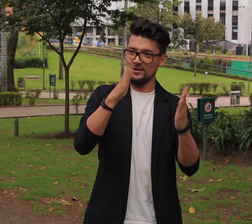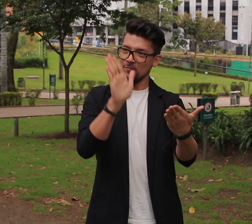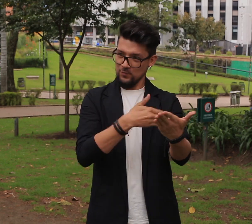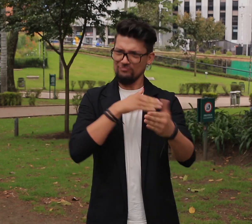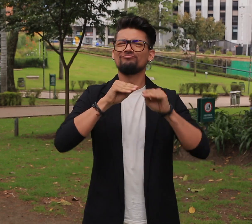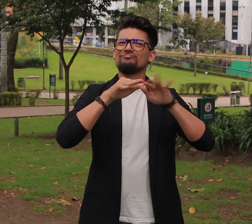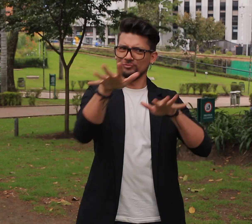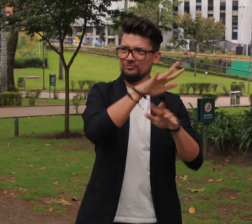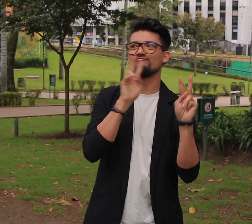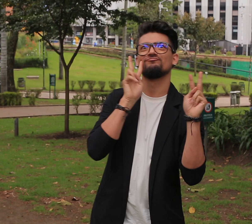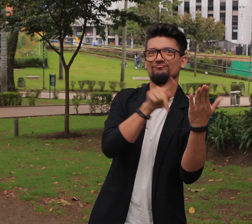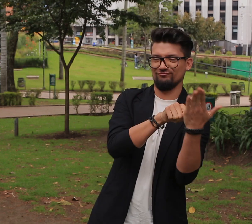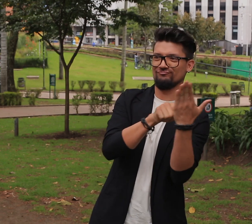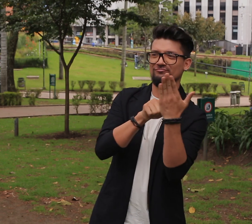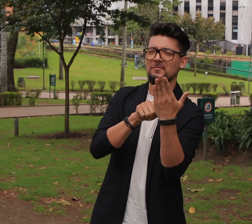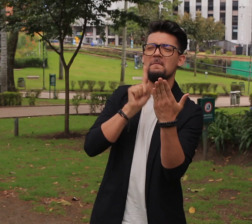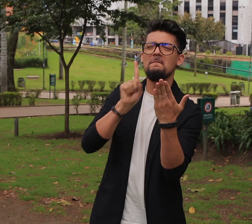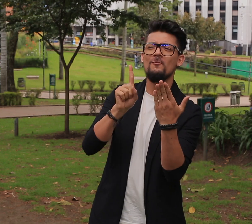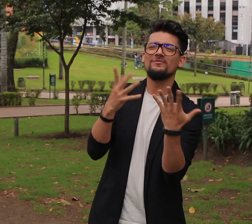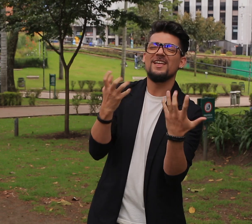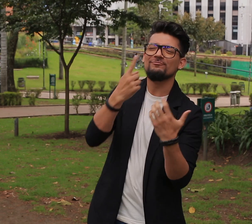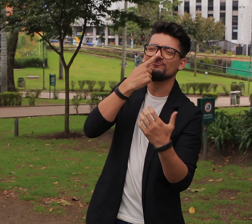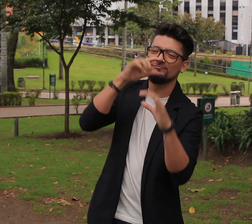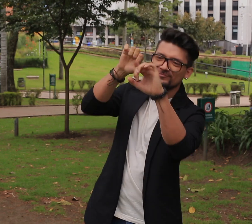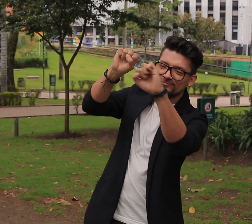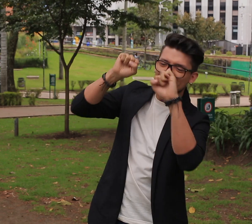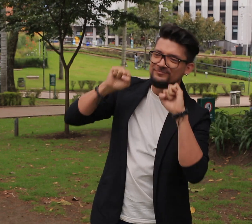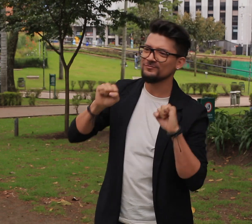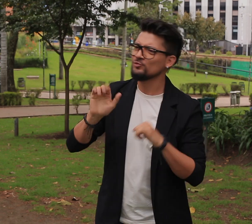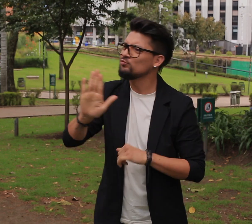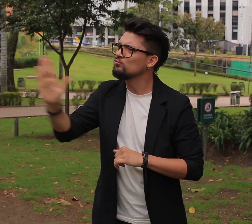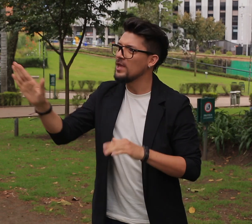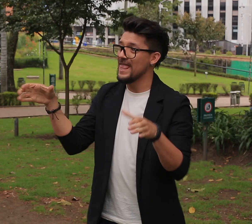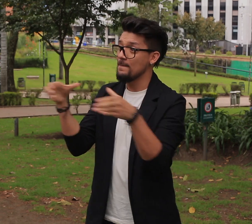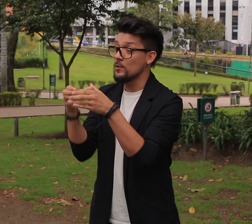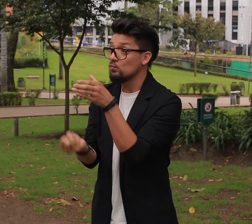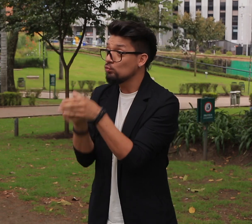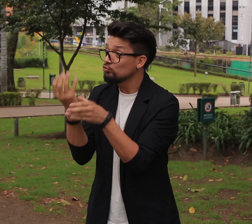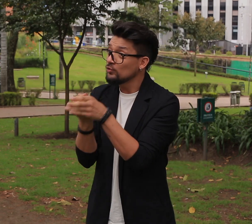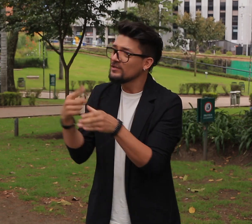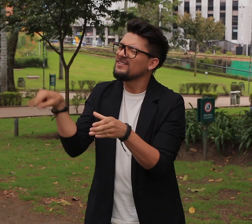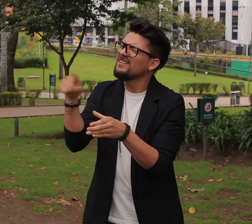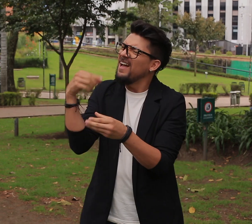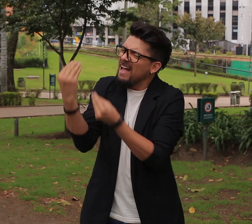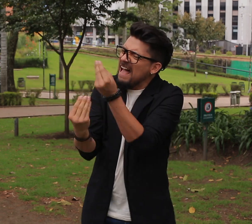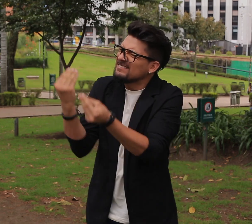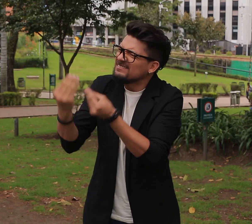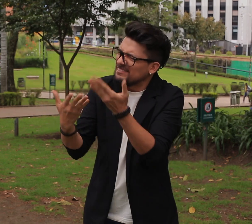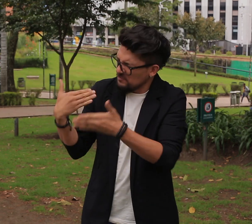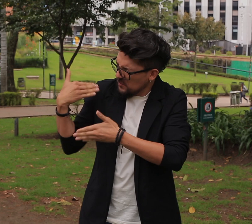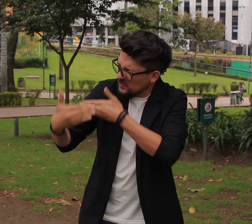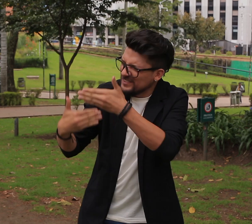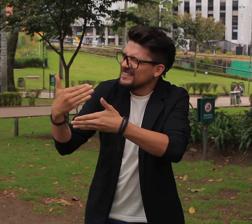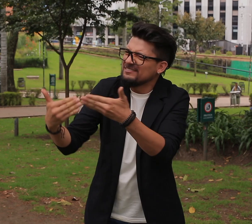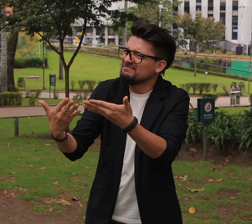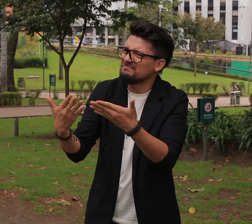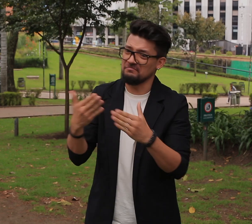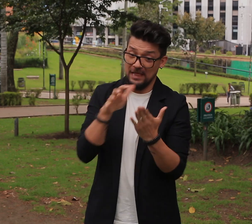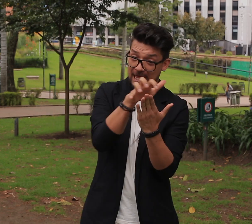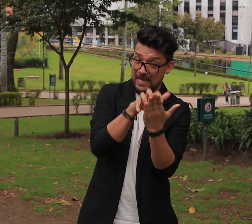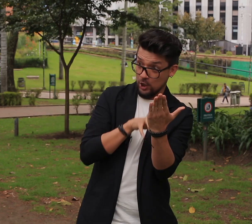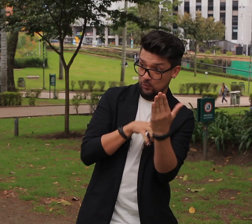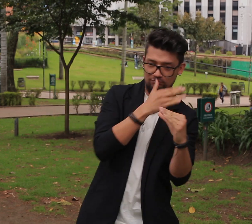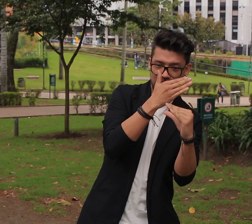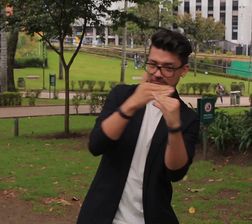contenidos que se emiten en Canal 13 son para todo el territorio nacional pero nuestro Nicho más importante son los 14